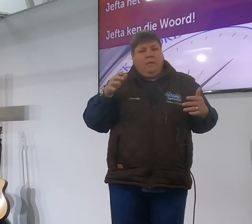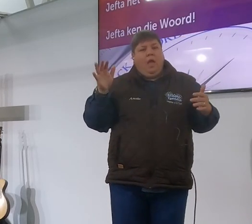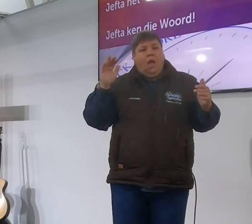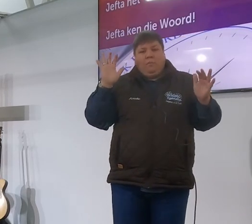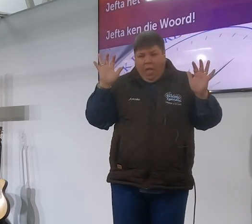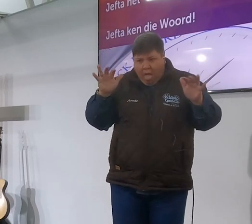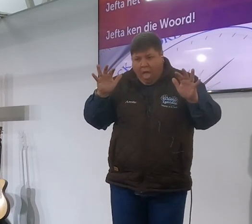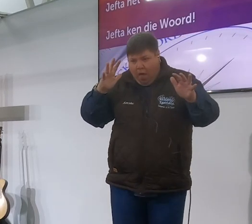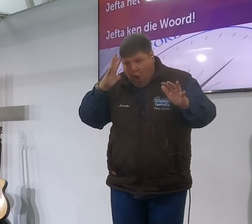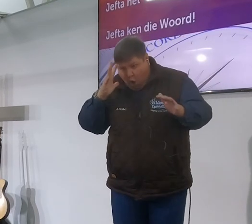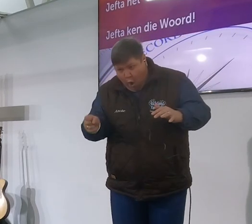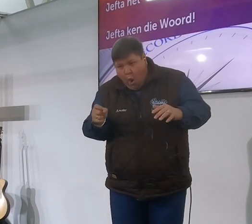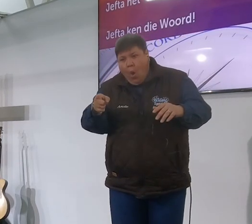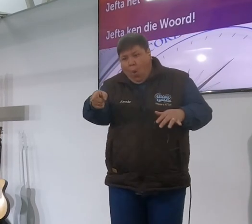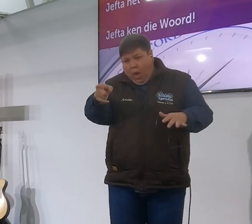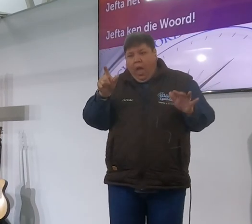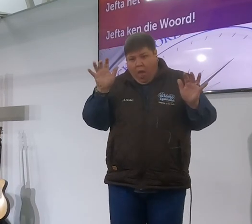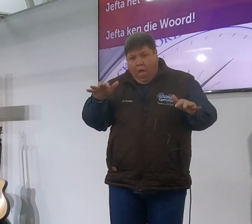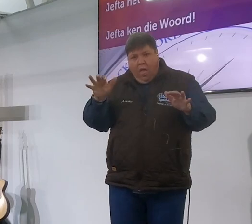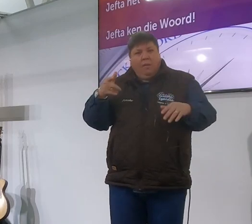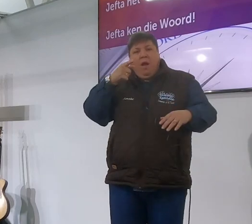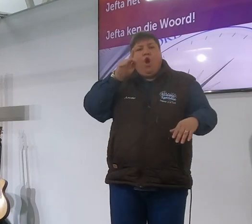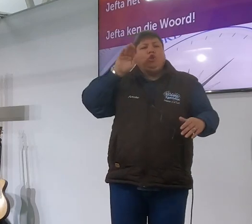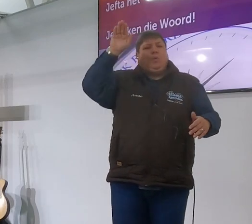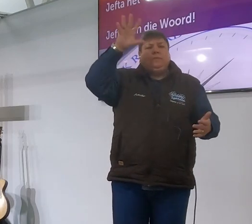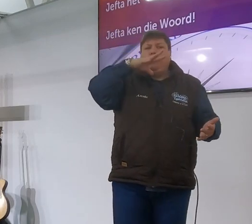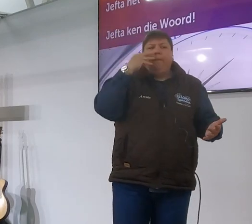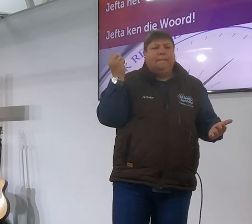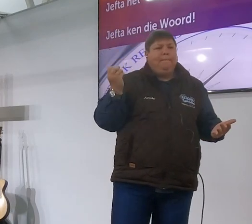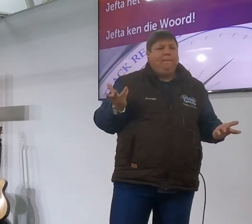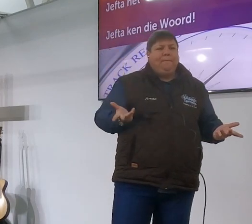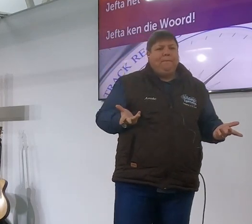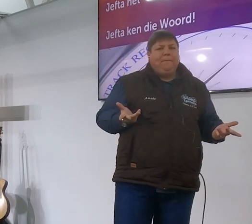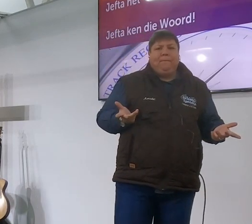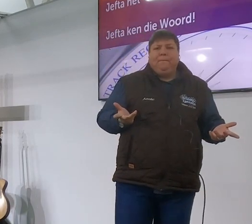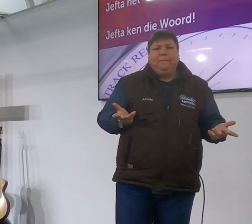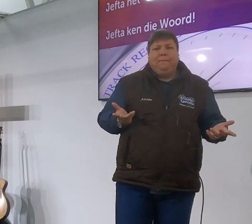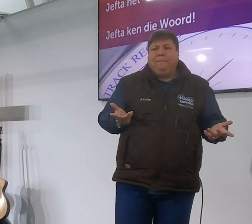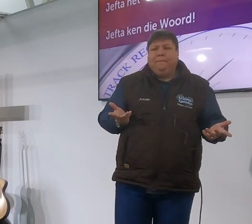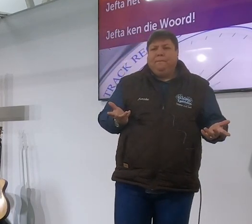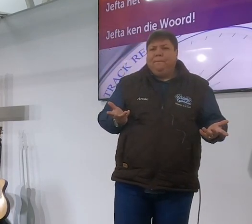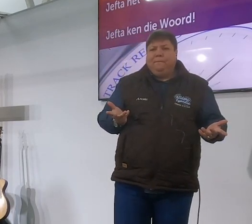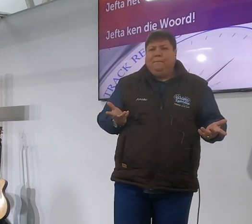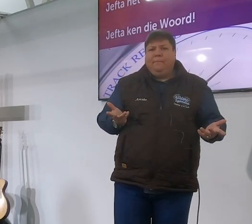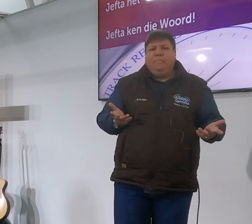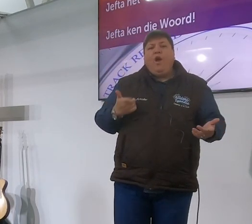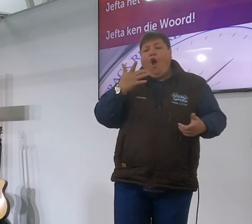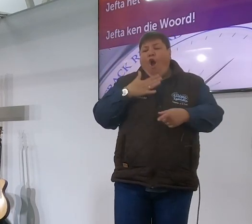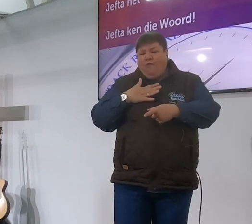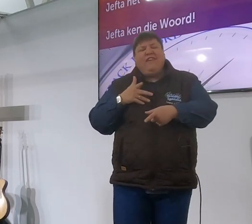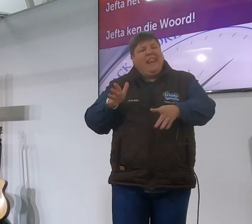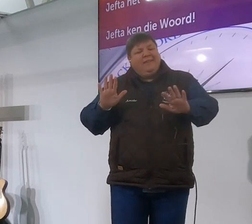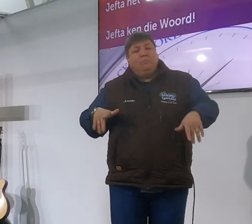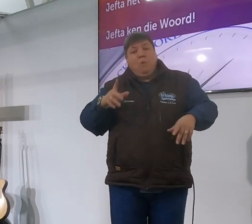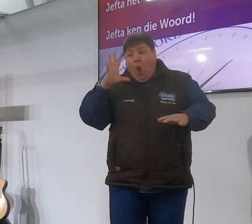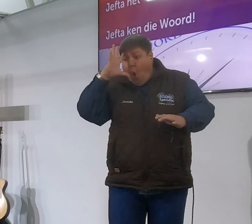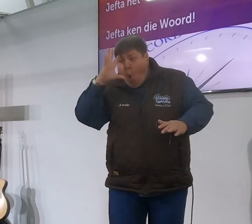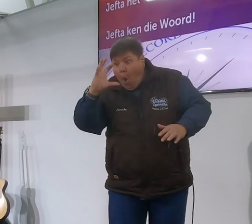met my woer woer ek gaan nooit weet waar ek is nie ek gaan nooit weet waar ek op pad is nie en ek gaan altyd sikkel in my leven maar hier is die ding